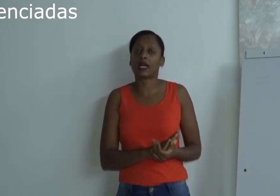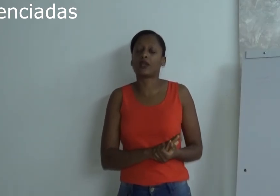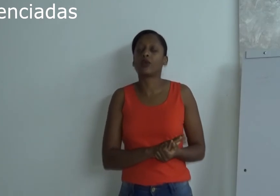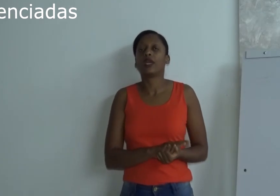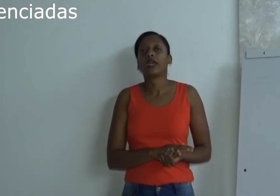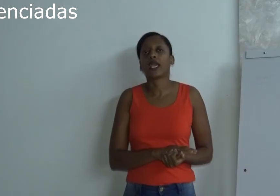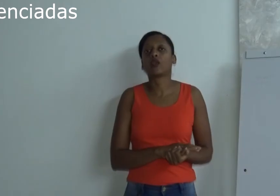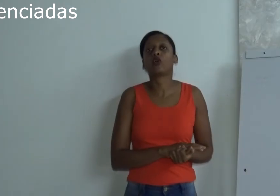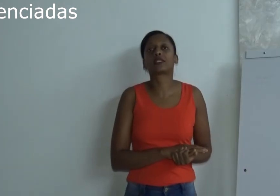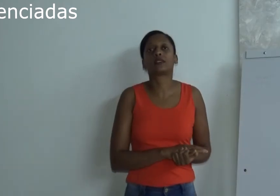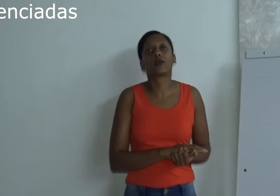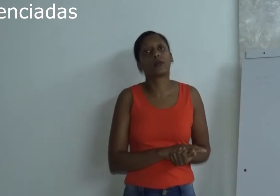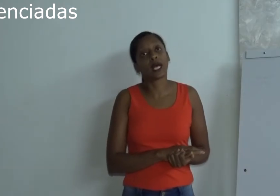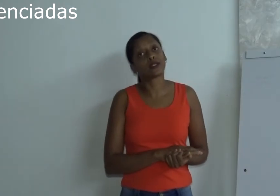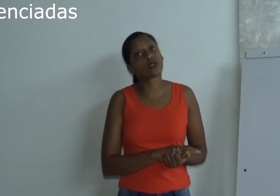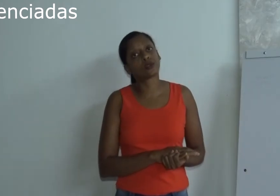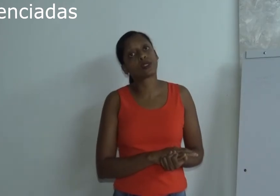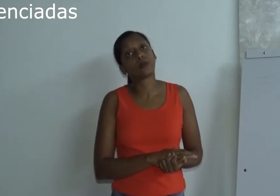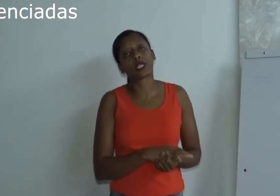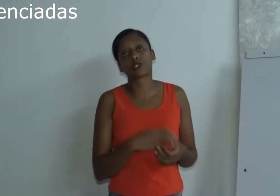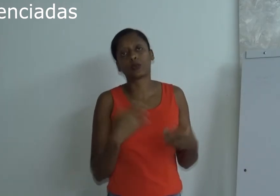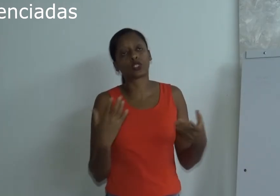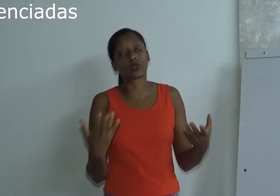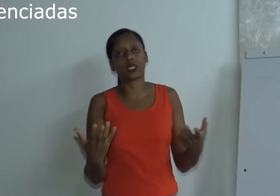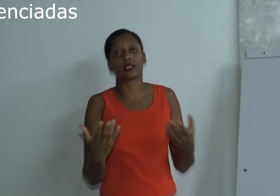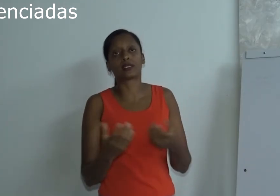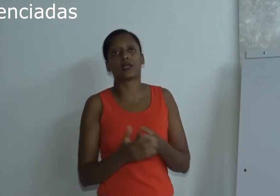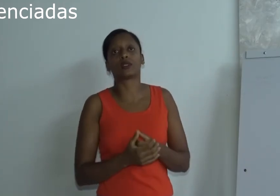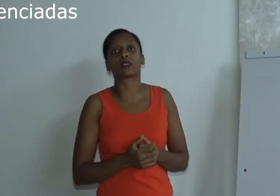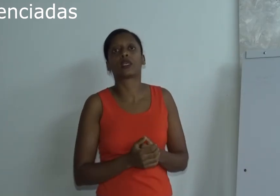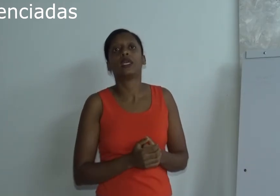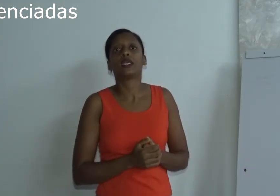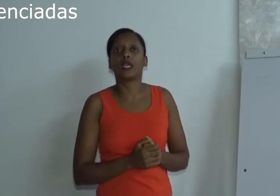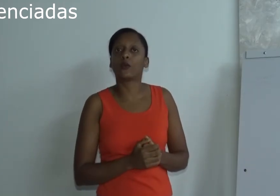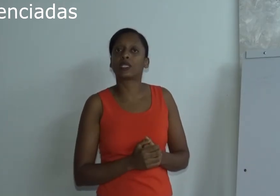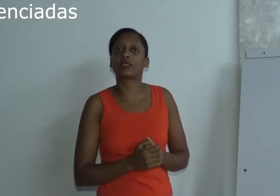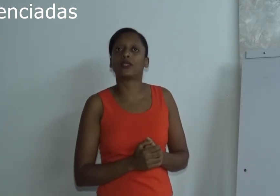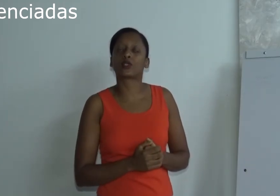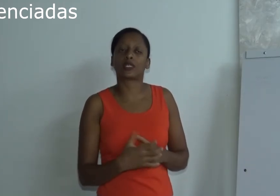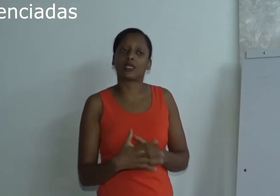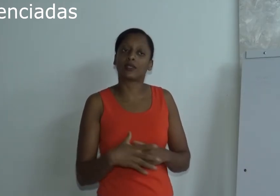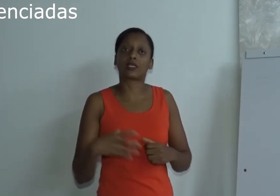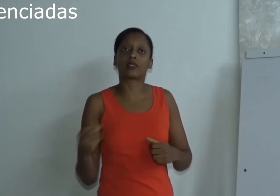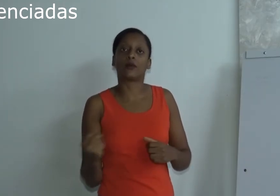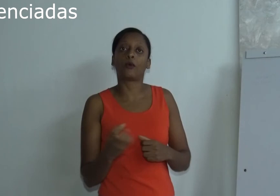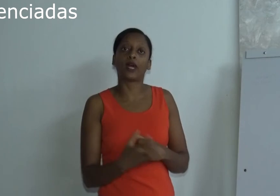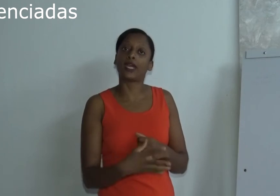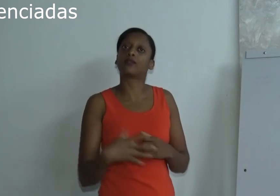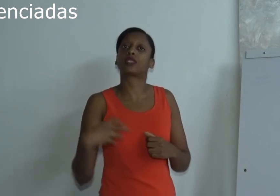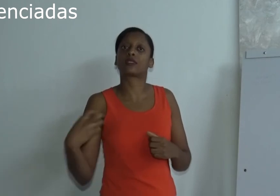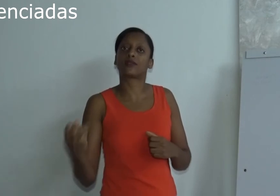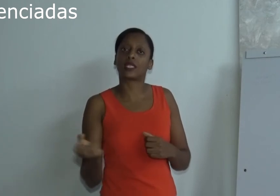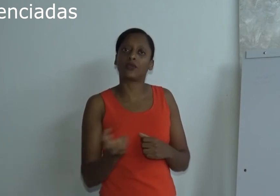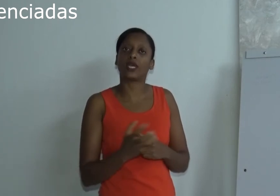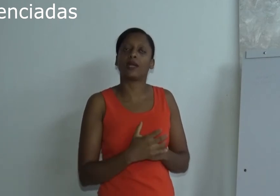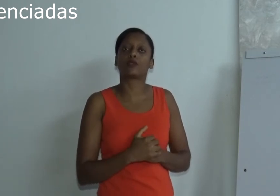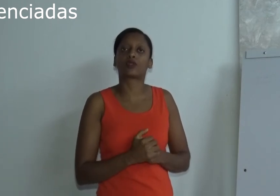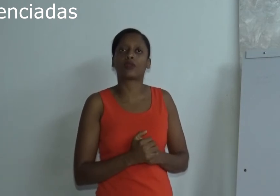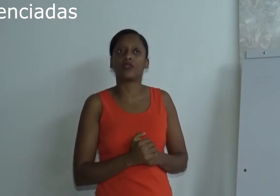necessário em osteoblastos, para substituir as células que eu preciso. As células que estão morrendo, que estão sendo reabsorvidas,